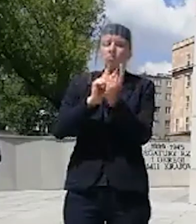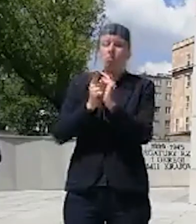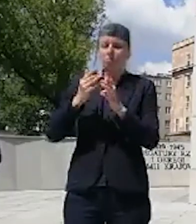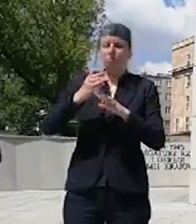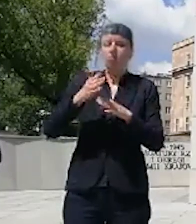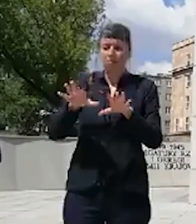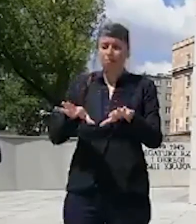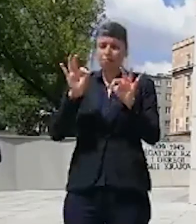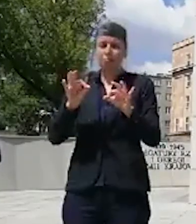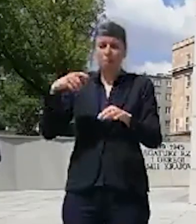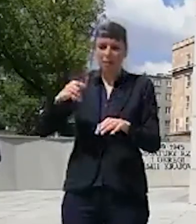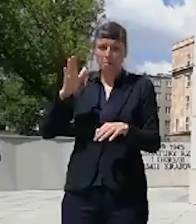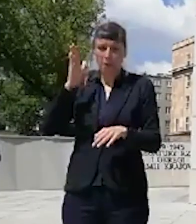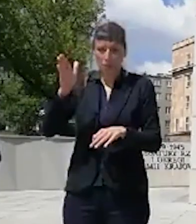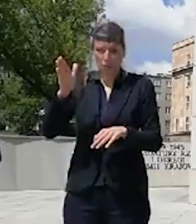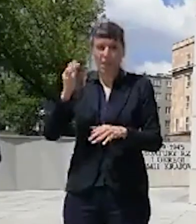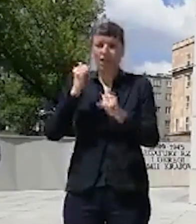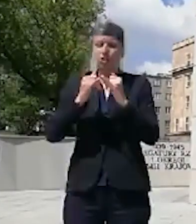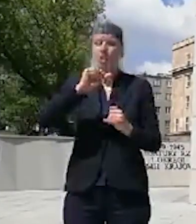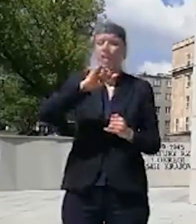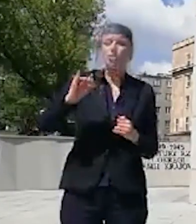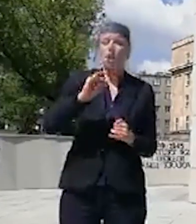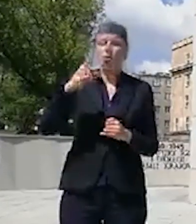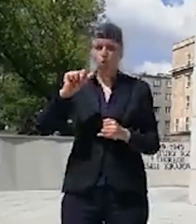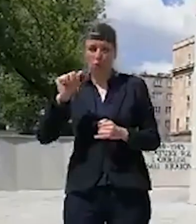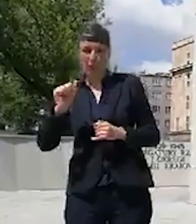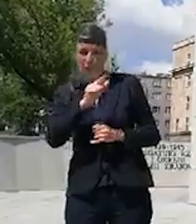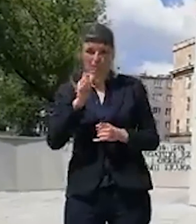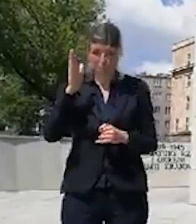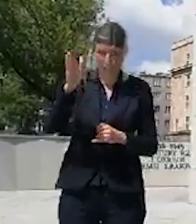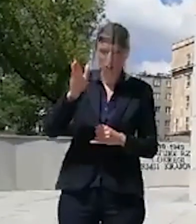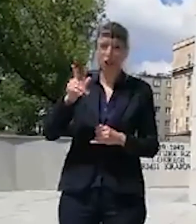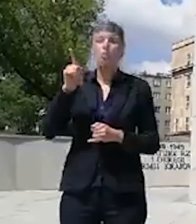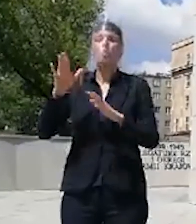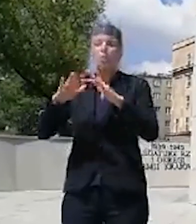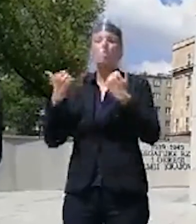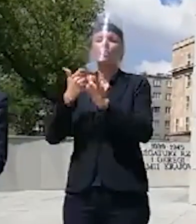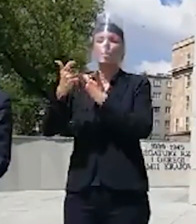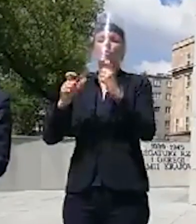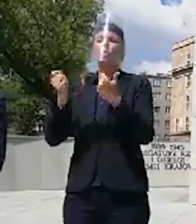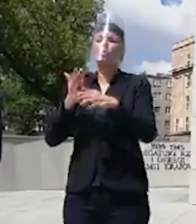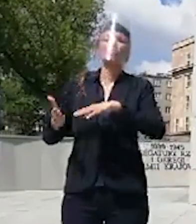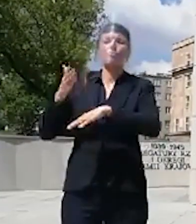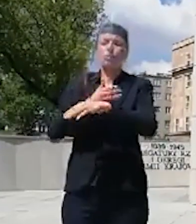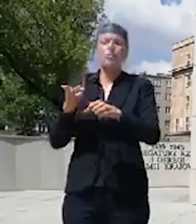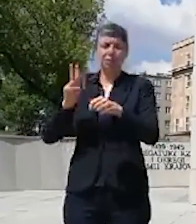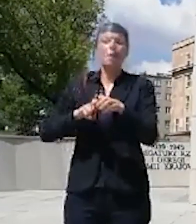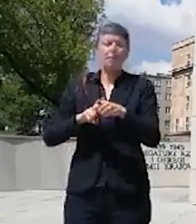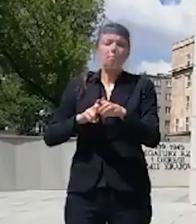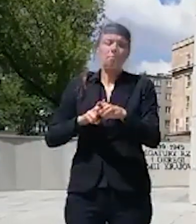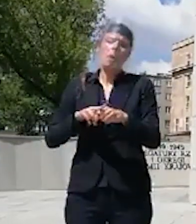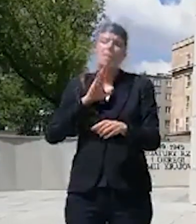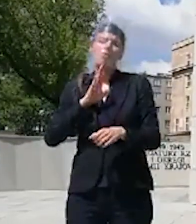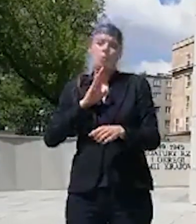to wcześniejsze wybory są bardzo prawdopodobne. Natomiast to zrobi Sejm. Tego prezydent nie może zrobić. To zrobi Sejm. I Sejm, ja wierzę, że z